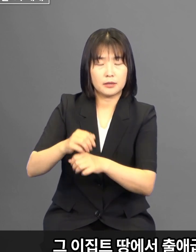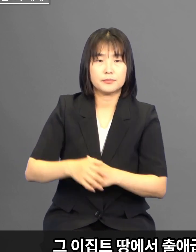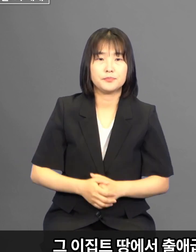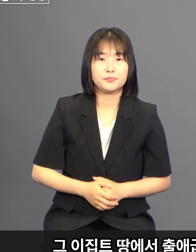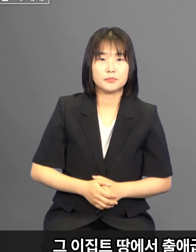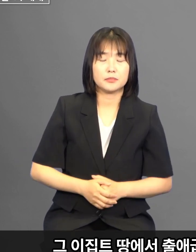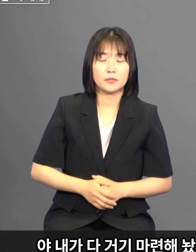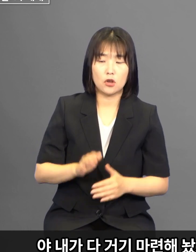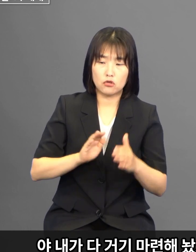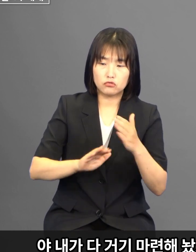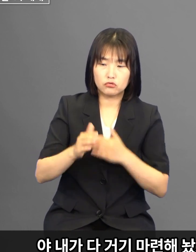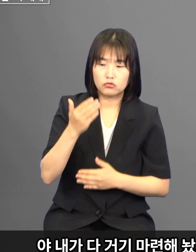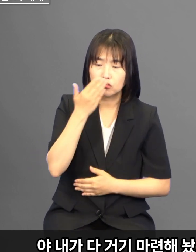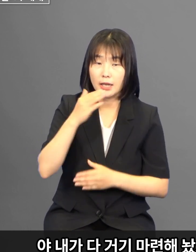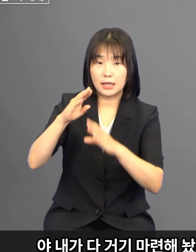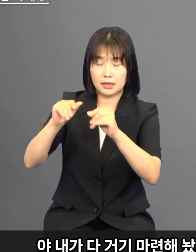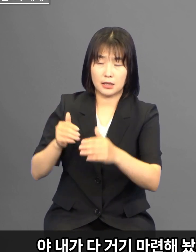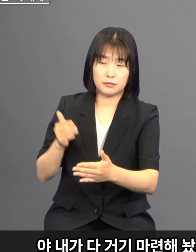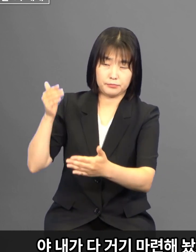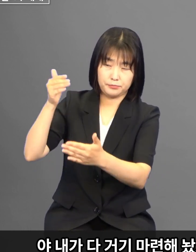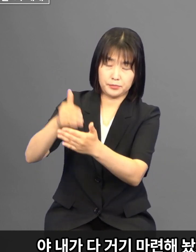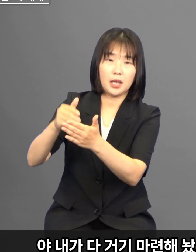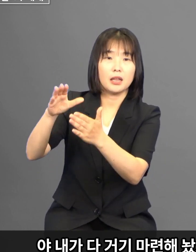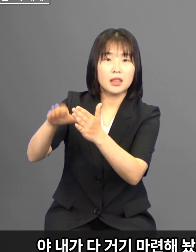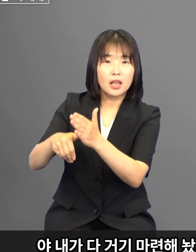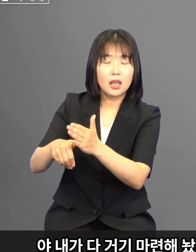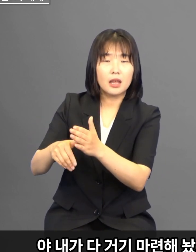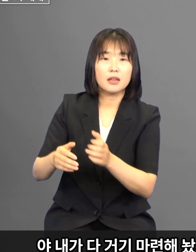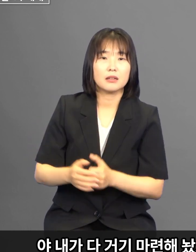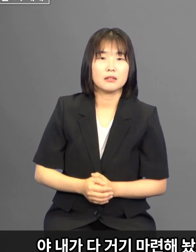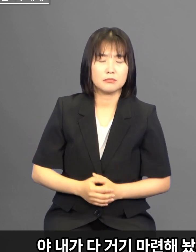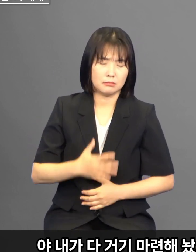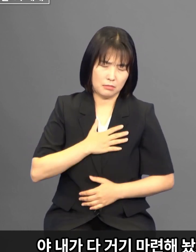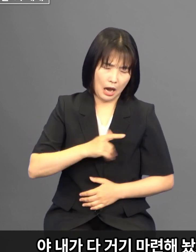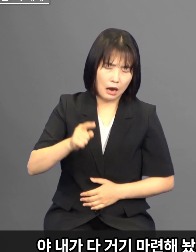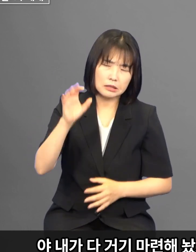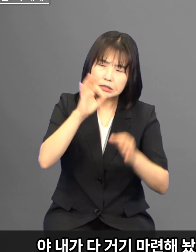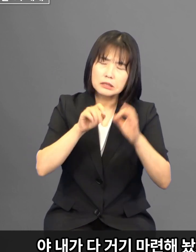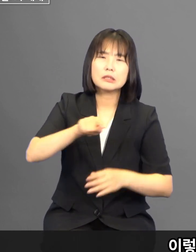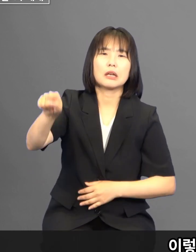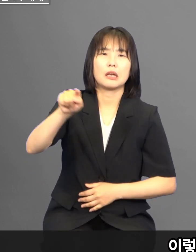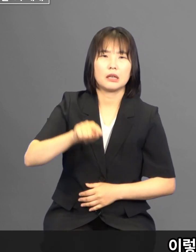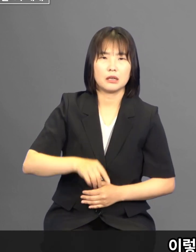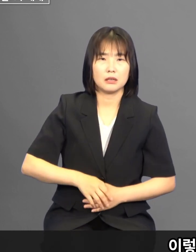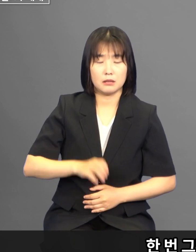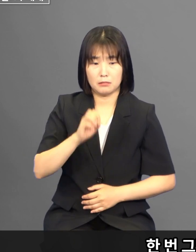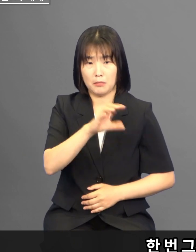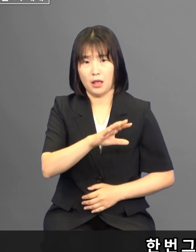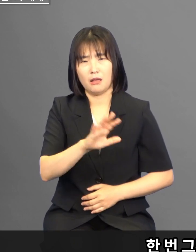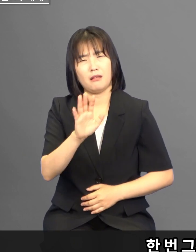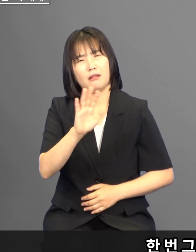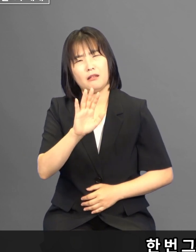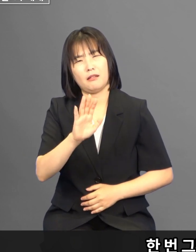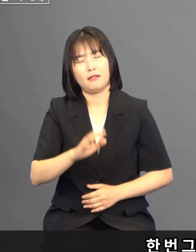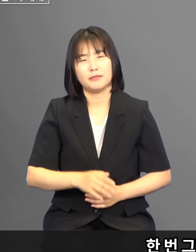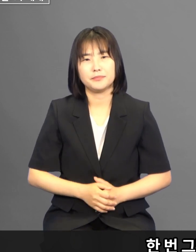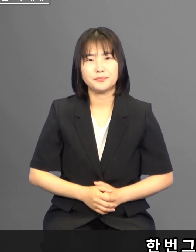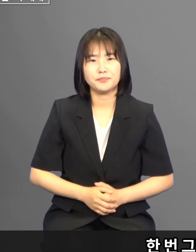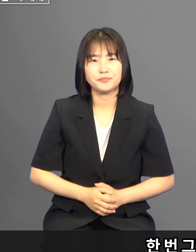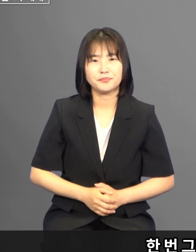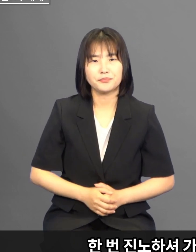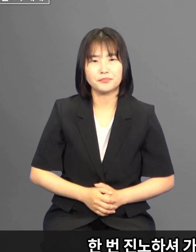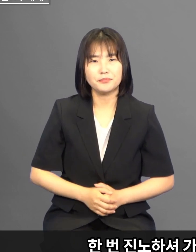땅에 가게 할 때, 야, 내가 다 거기 마련해놨으니까 네가 알아서 광야 잘 찾아가서 가, 이렇게 하셨습니까? 한 번 그렇게 하실